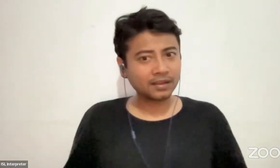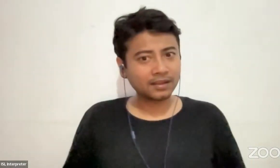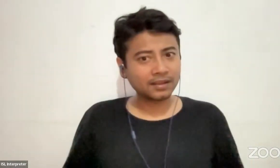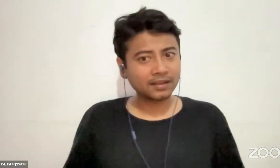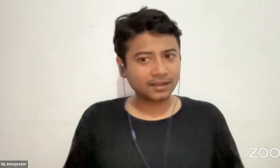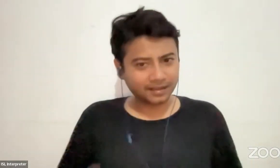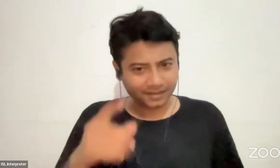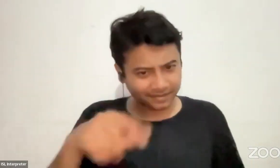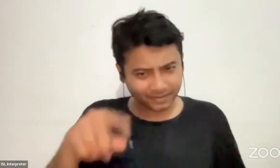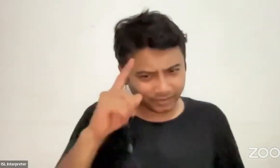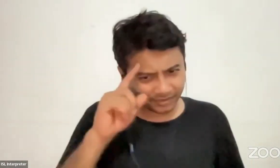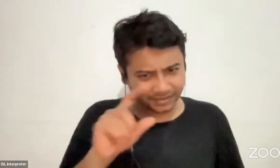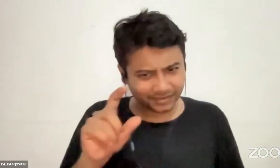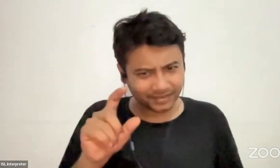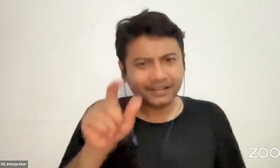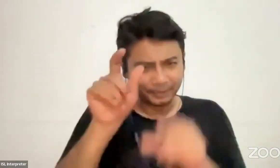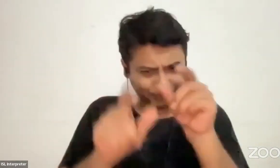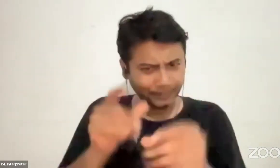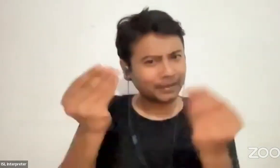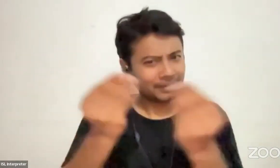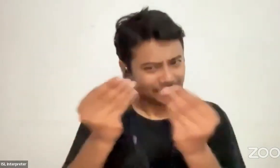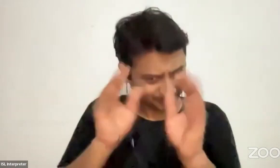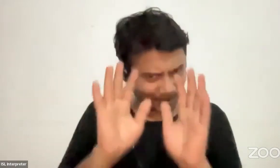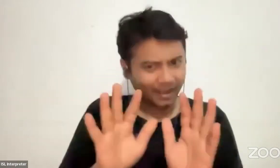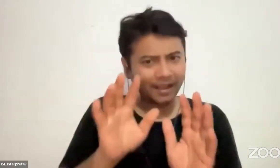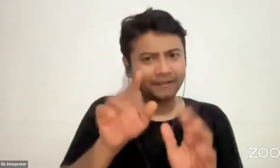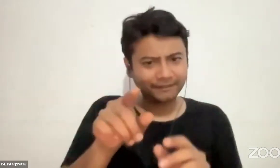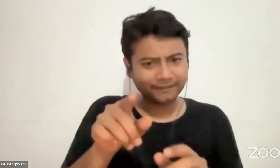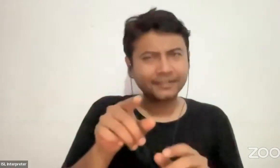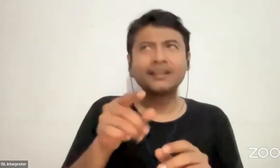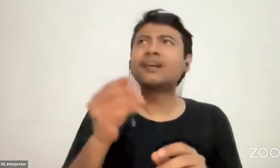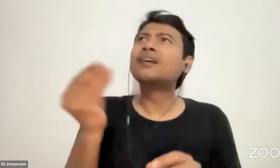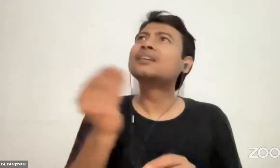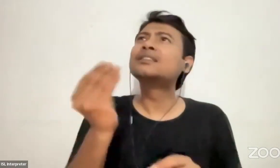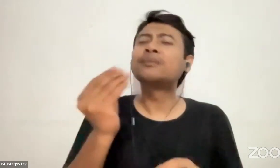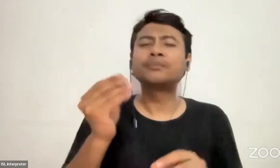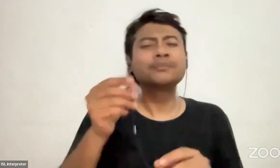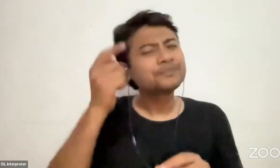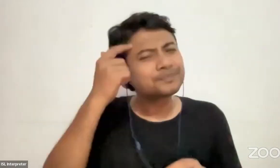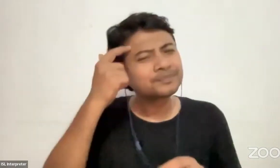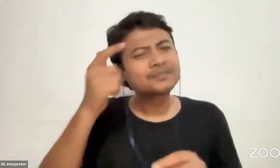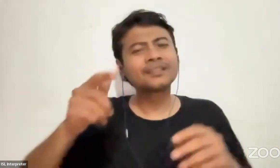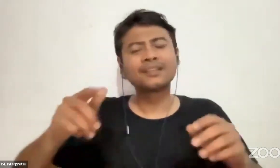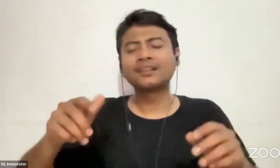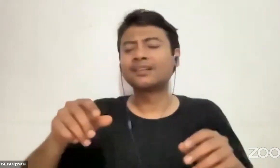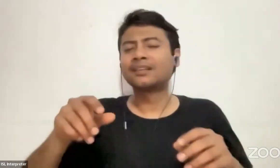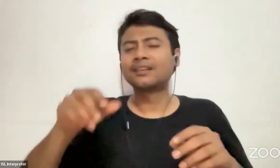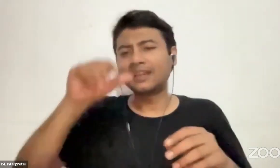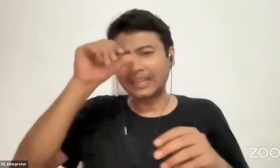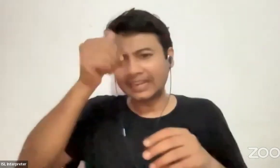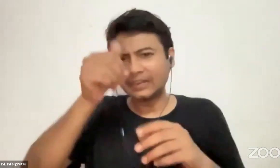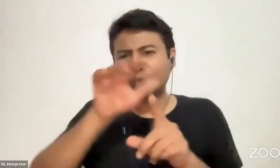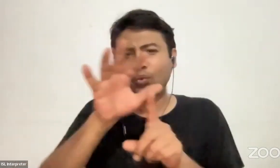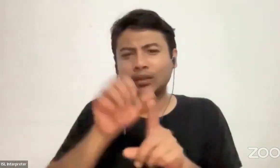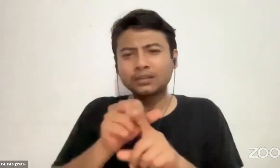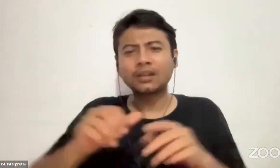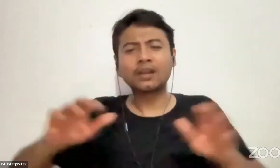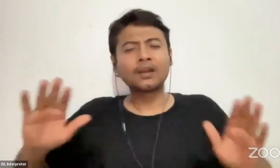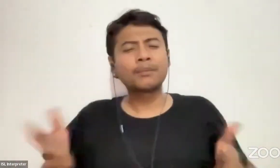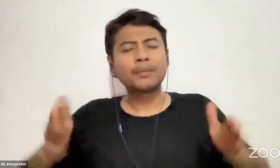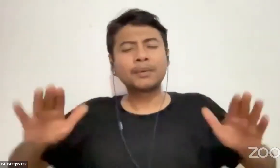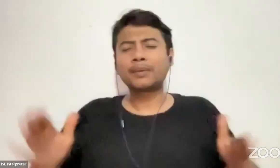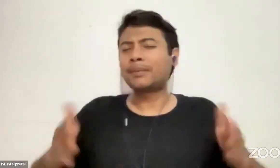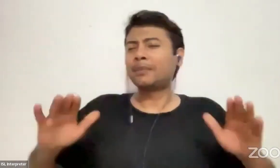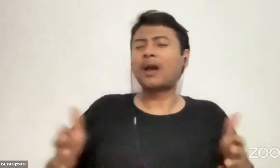समझ रहे हैं आप, कई बार मैंने कुछ भजनों में ऐसा सुना है, सॉन्ग जो होते हैं तो उसमें ऐसे गाते हैं कि वो